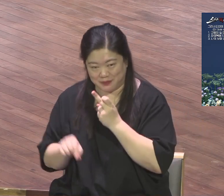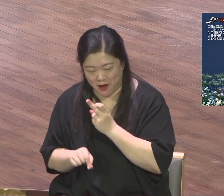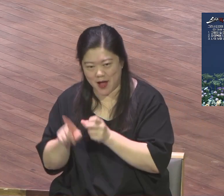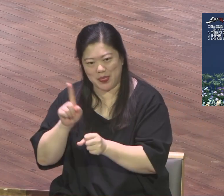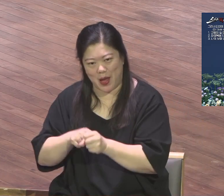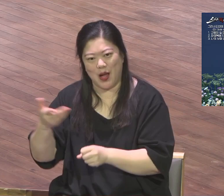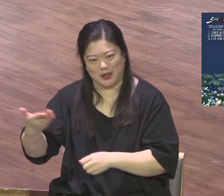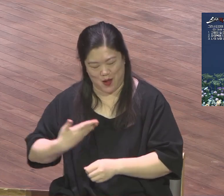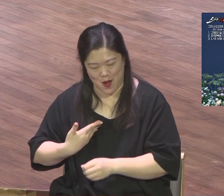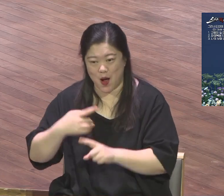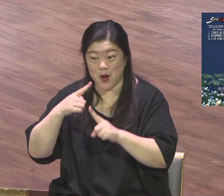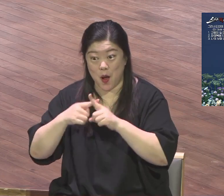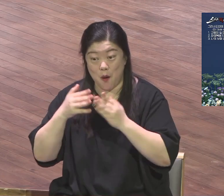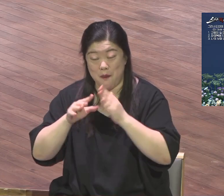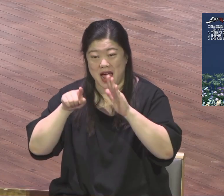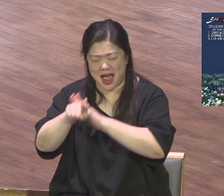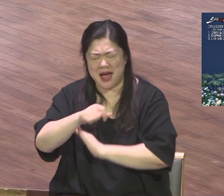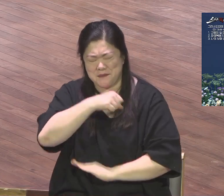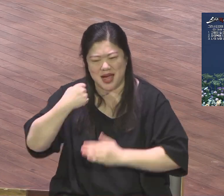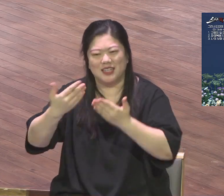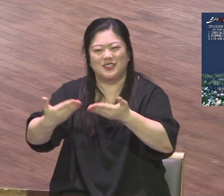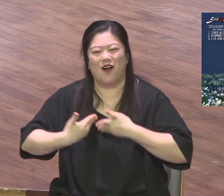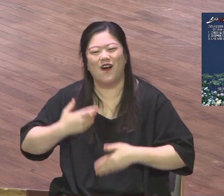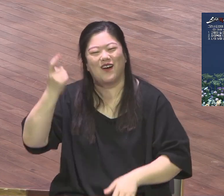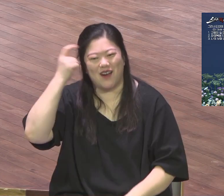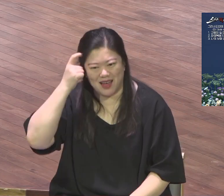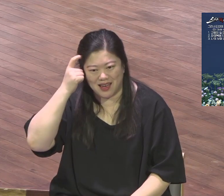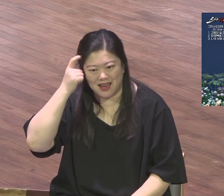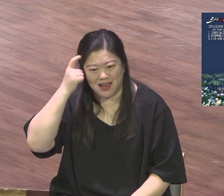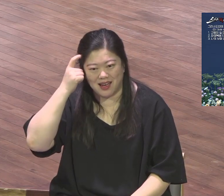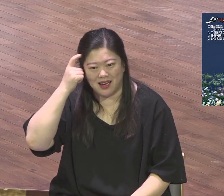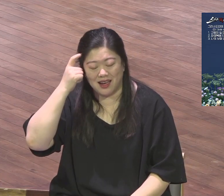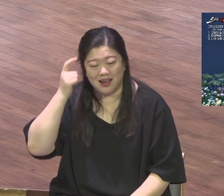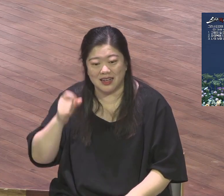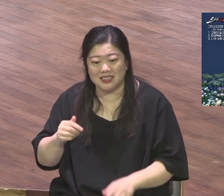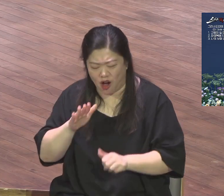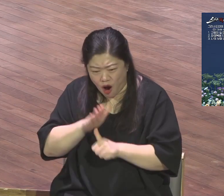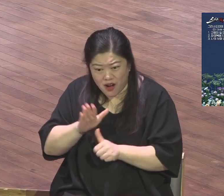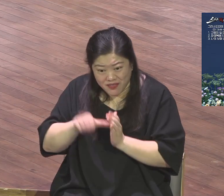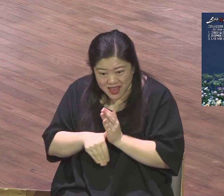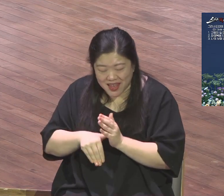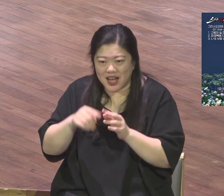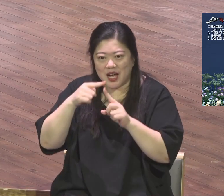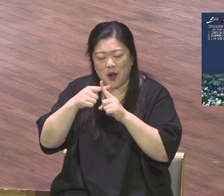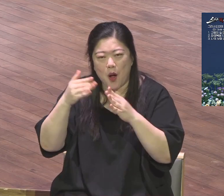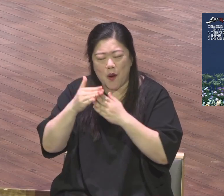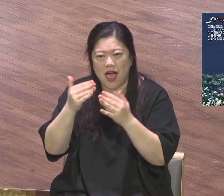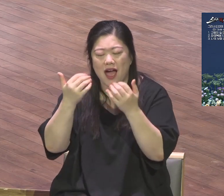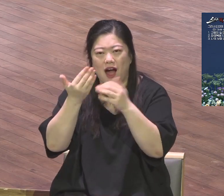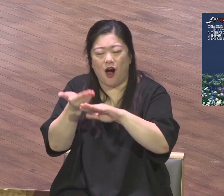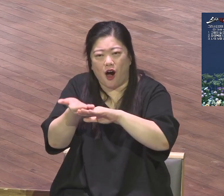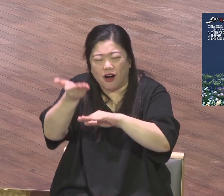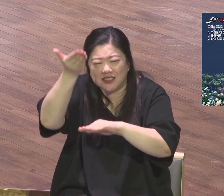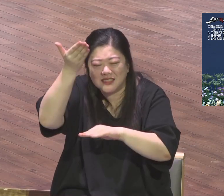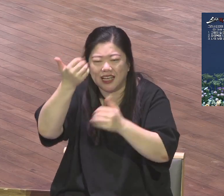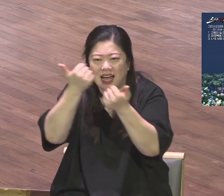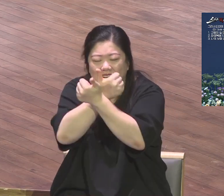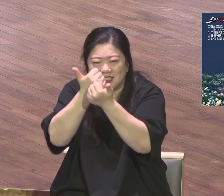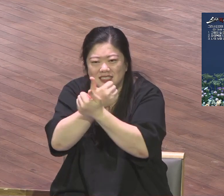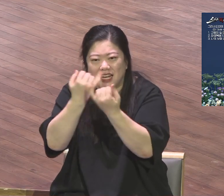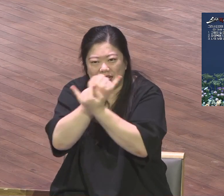데로구나. 교회는 참 좋은 사람들이 있는 거야. 그런 이미지가 어렸을 때지만은